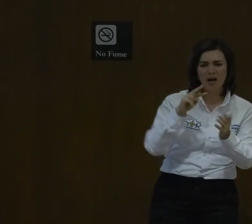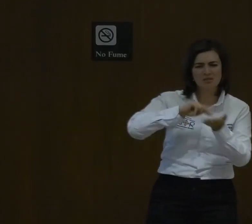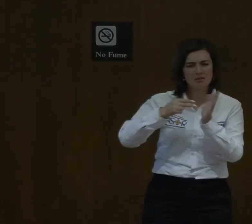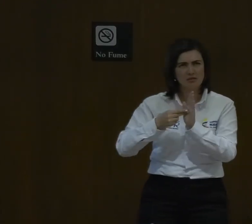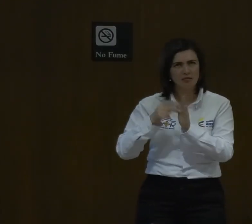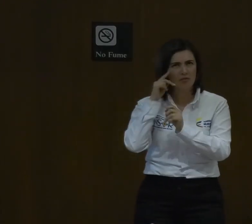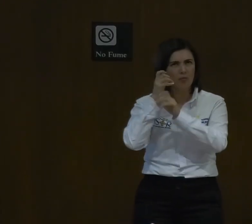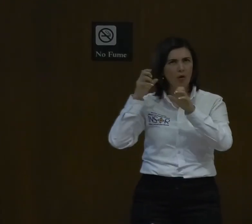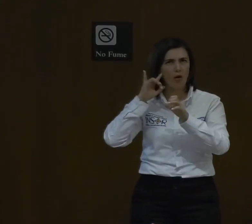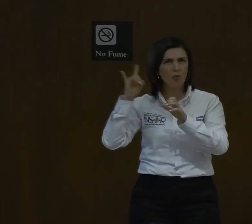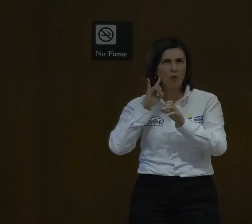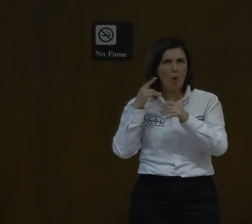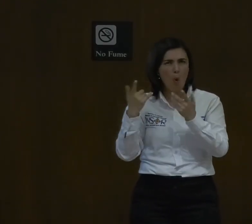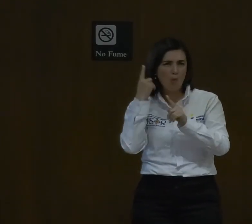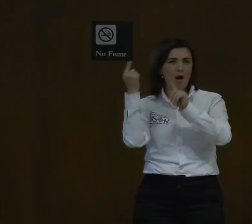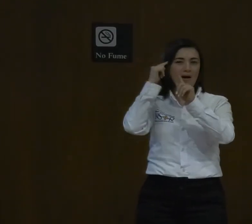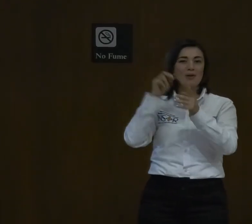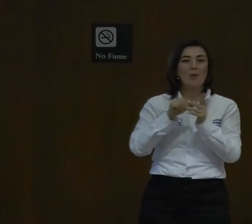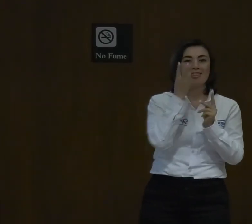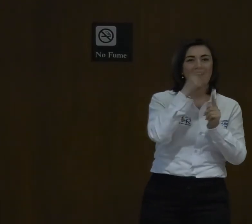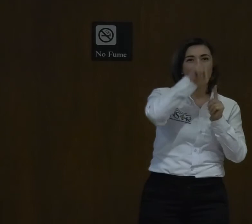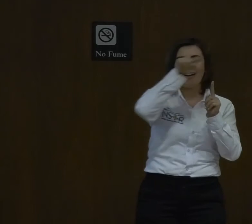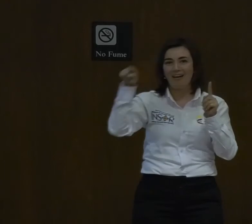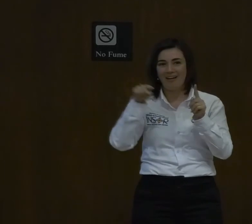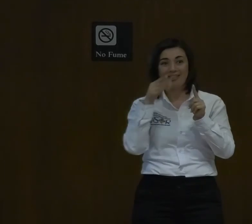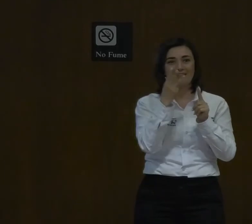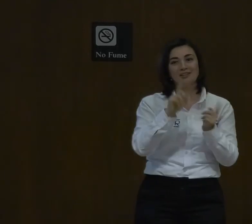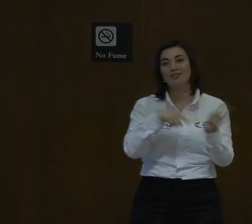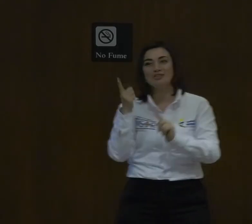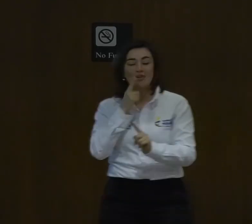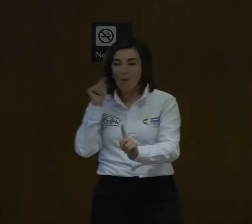Bueno, entonces, en conclusión, esta